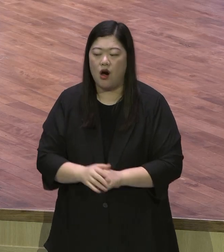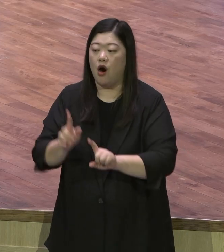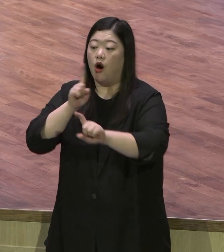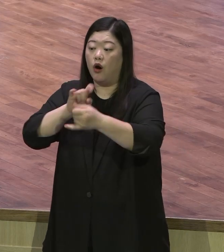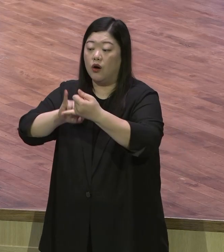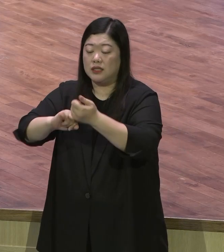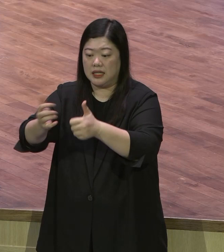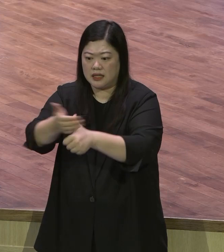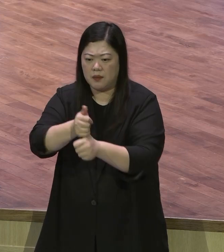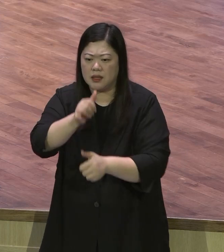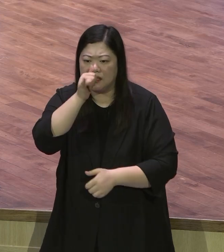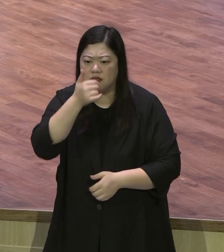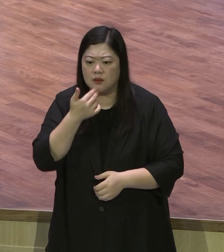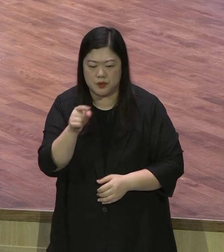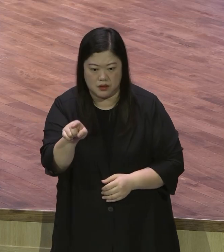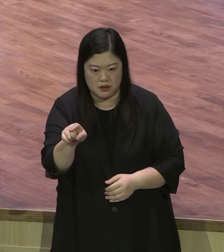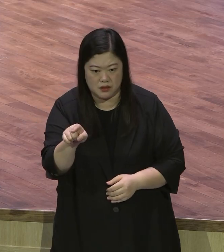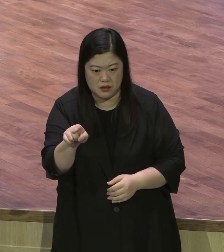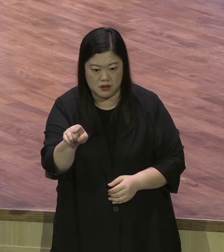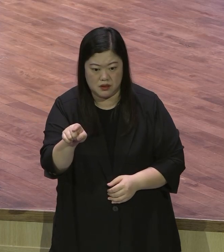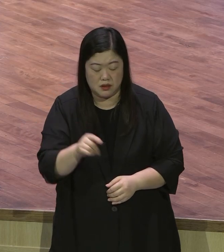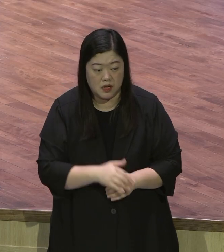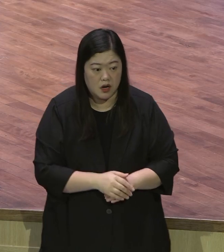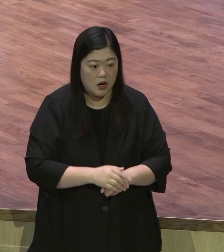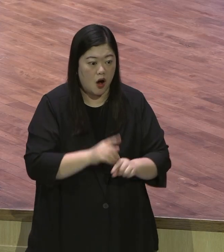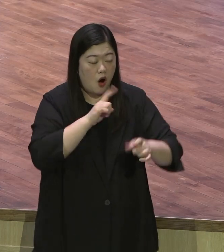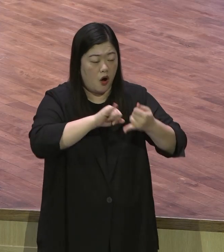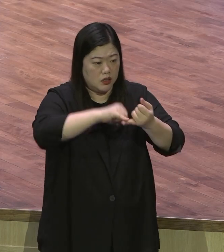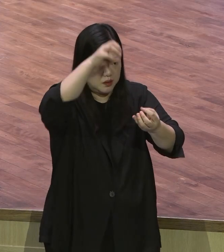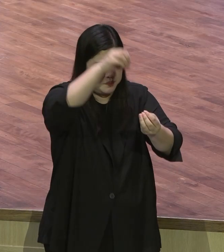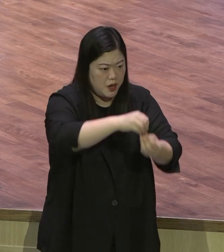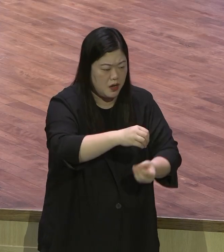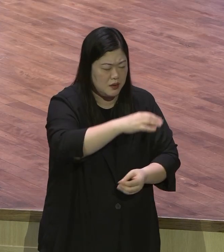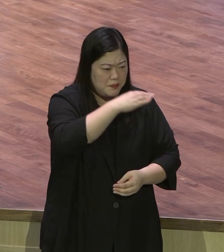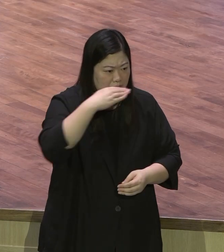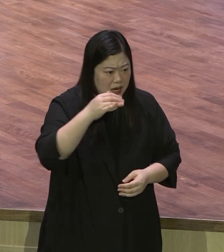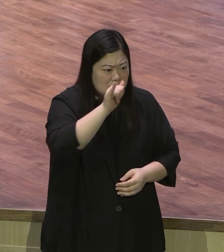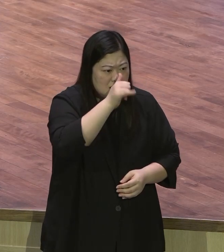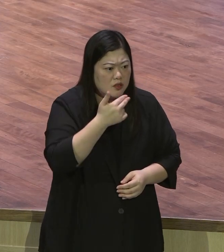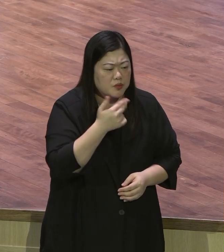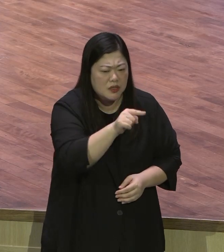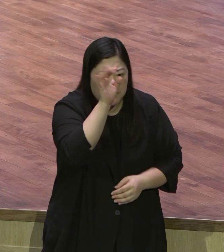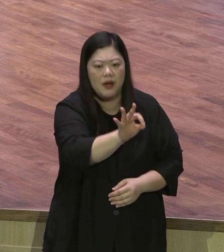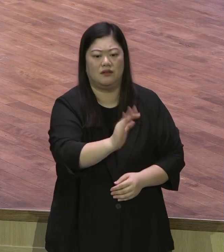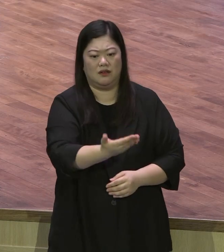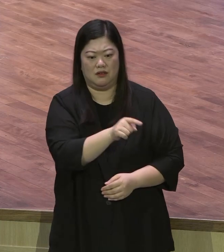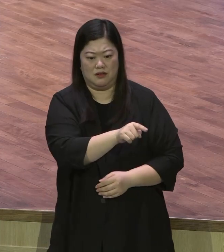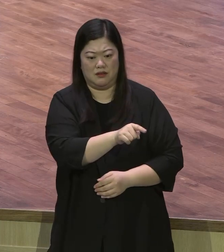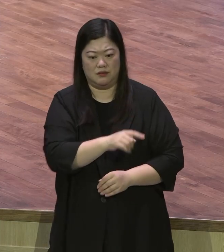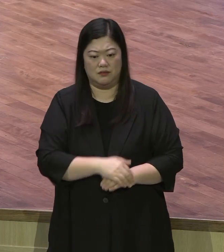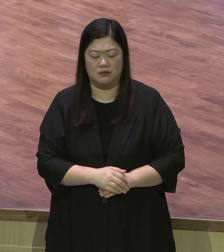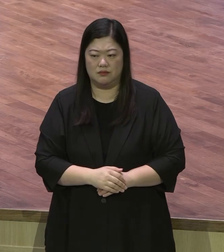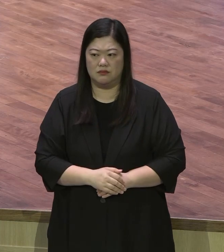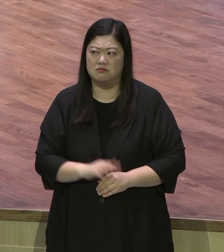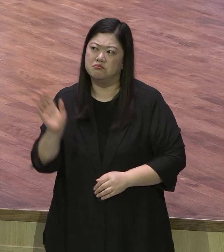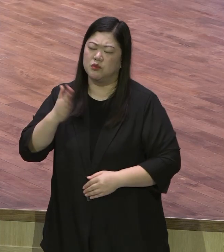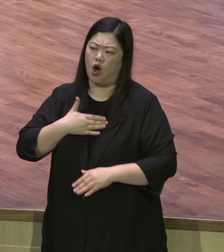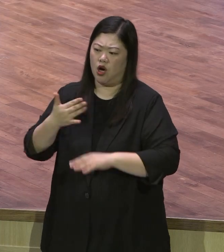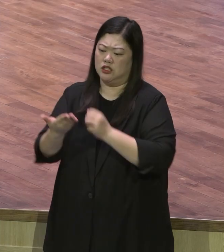있냐 없냐, 이게 중요한 언약 전달의 중요성. 이 두 말을 할 필요가 없지요. 공부 잘한다